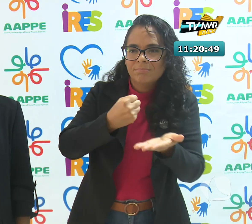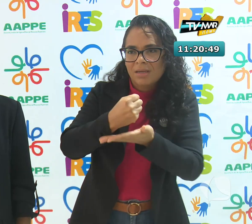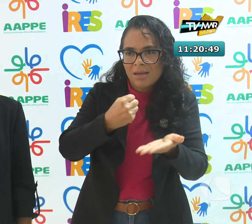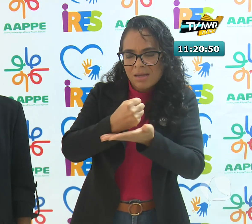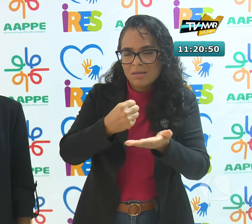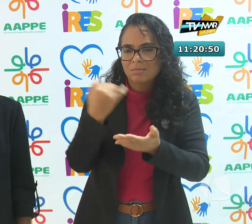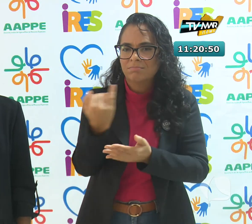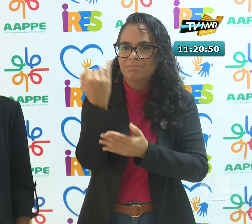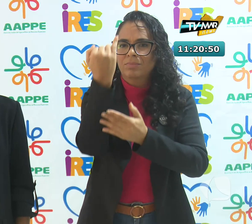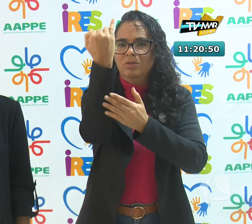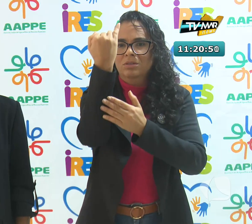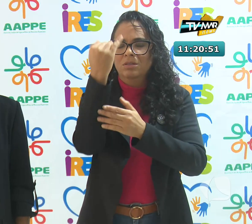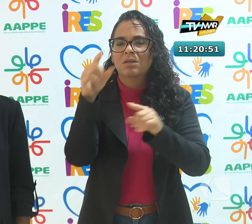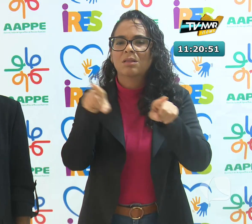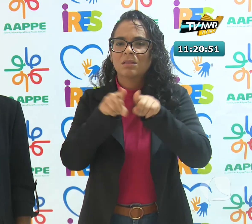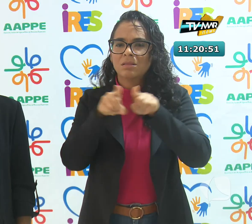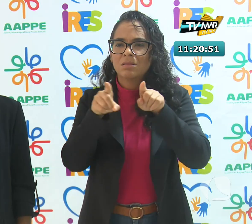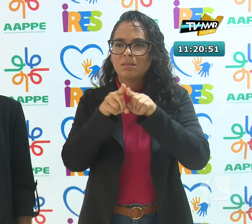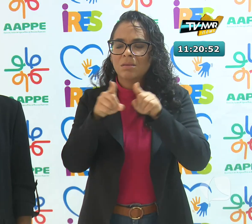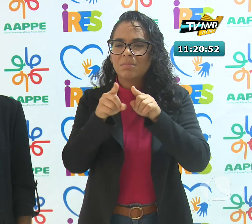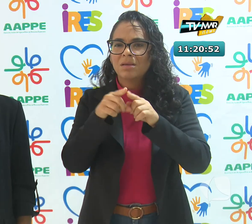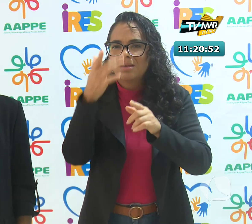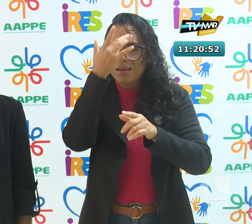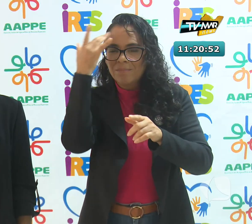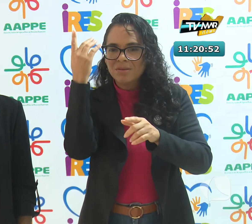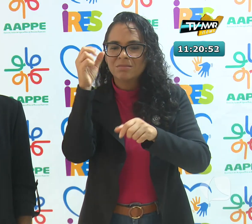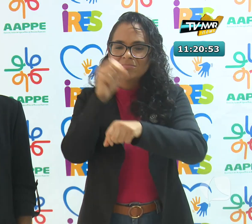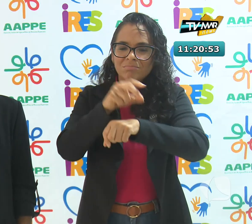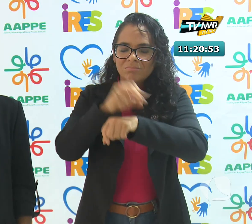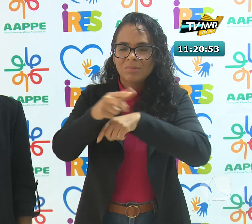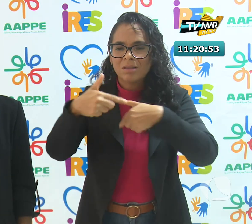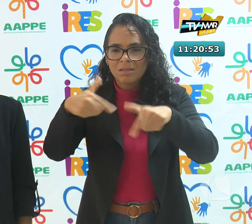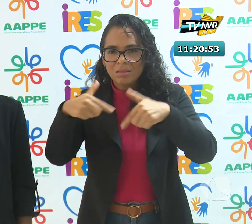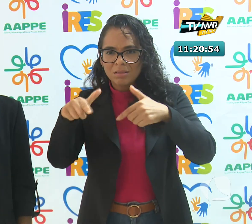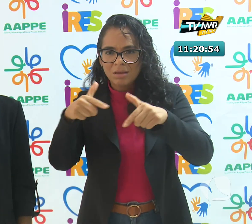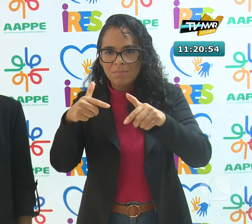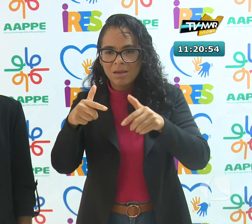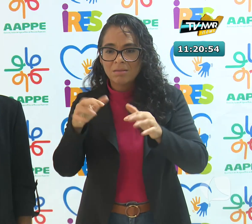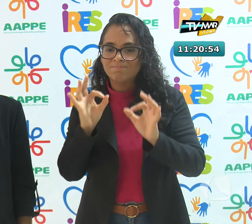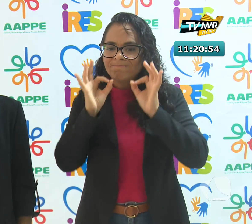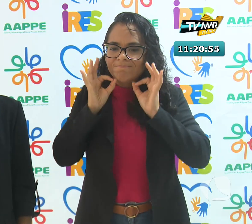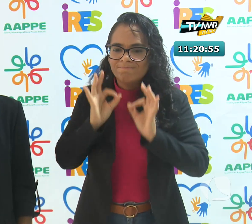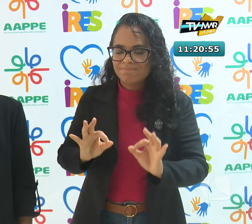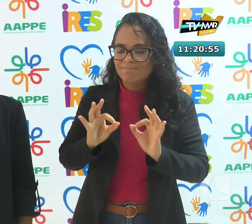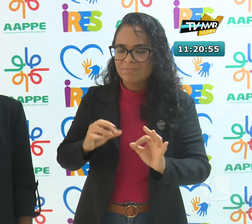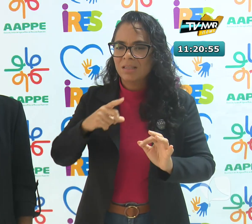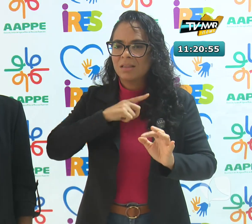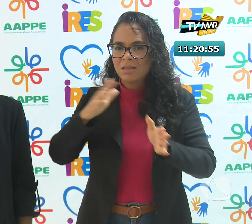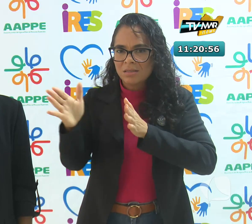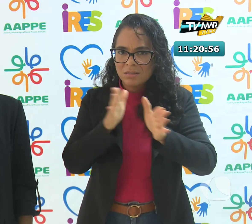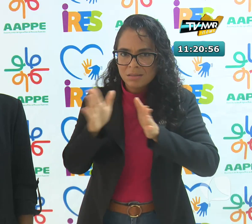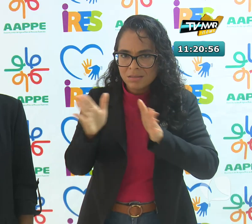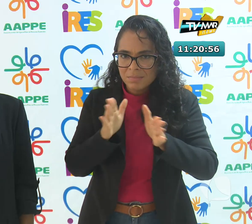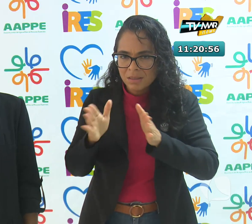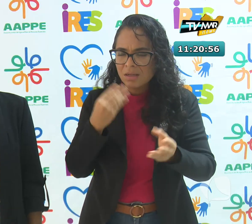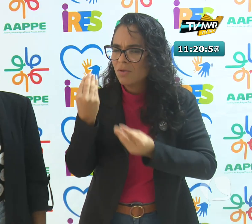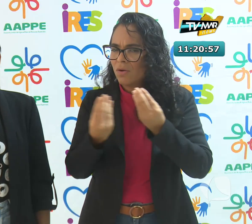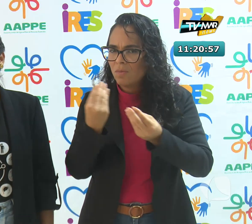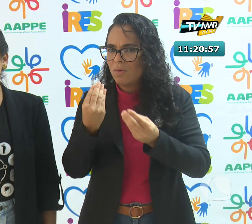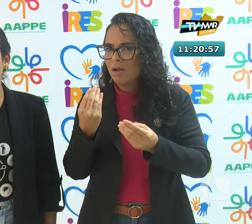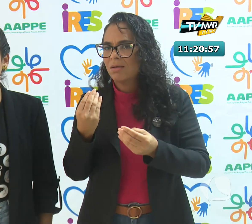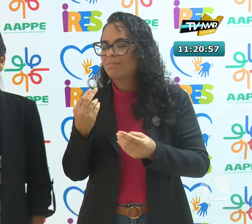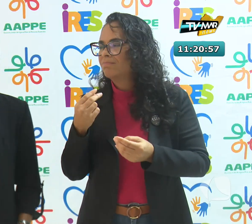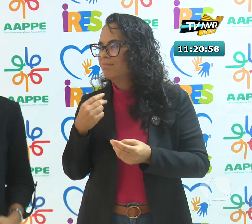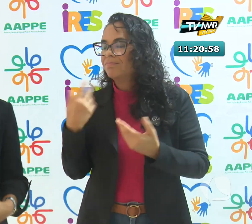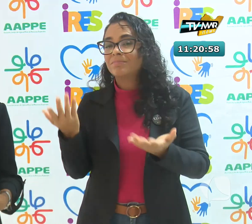sagrado dessas pessoas terem suas mãos ocupadas. O mercado de trabalho está realmente dando essa acessibilidade também? Sim, porque